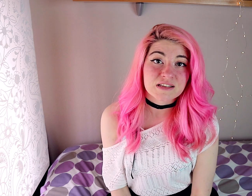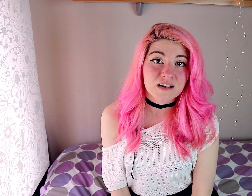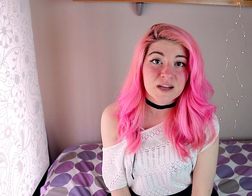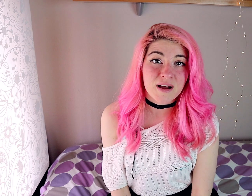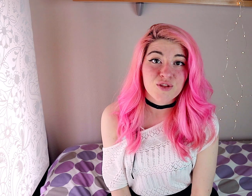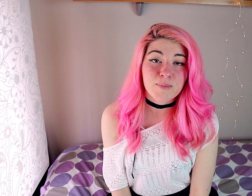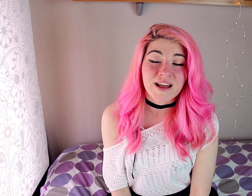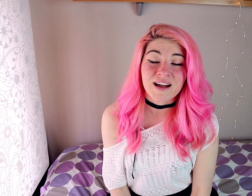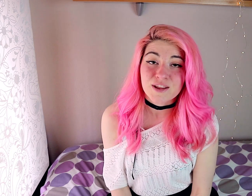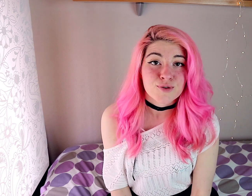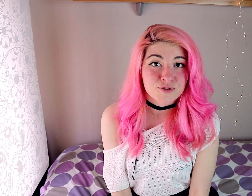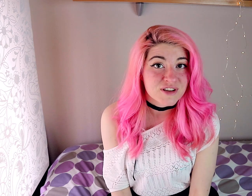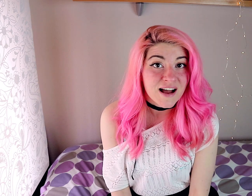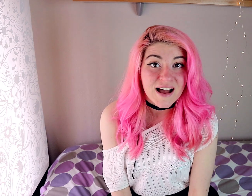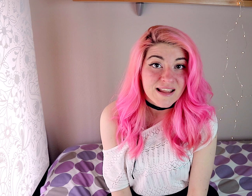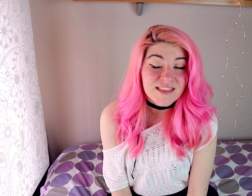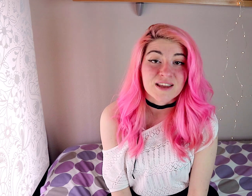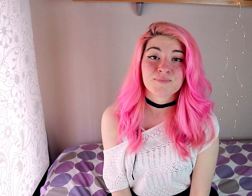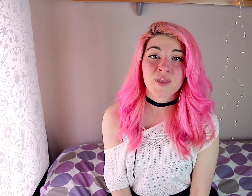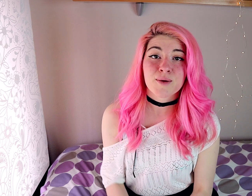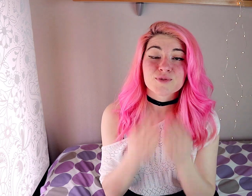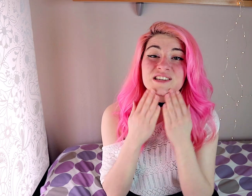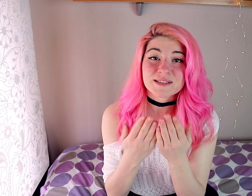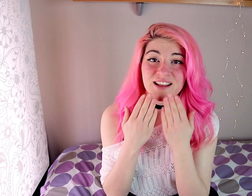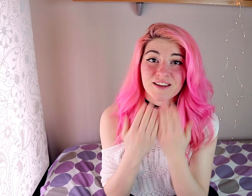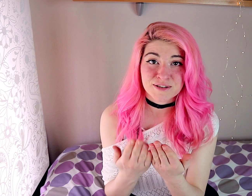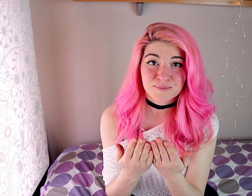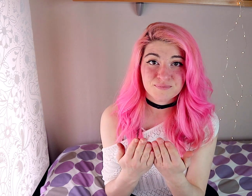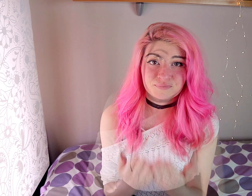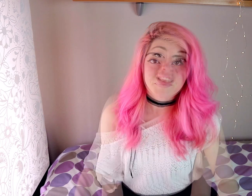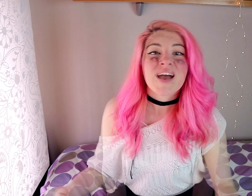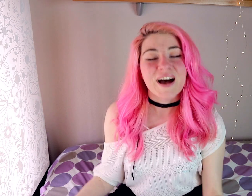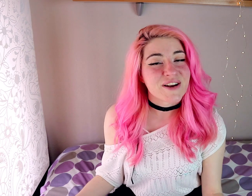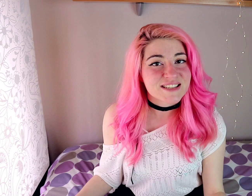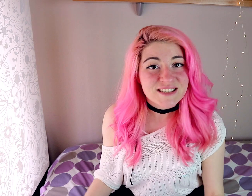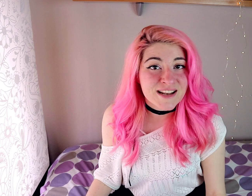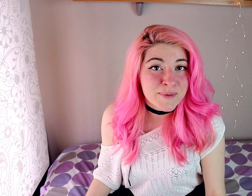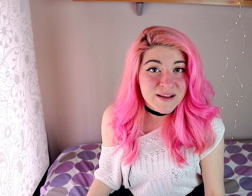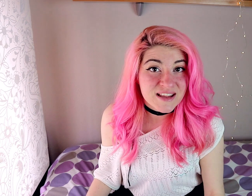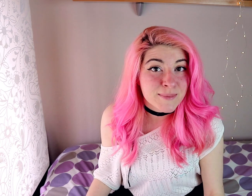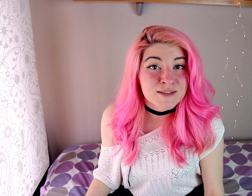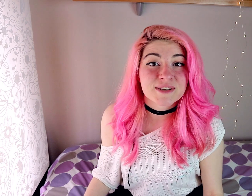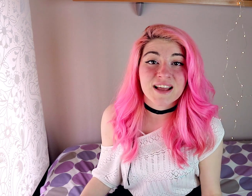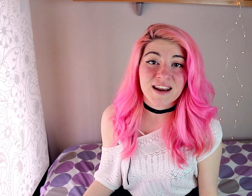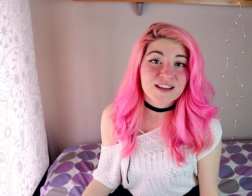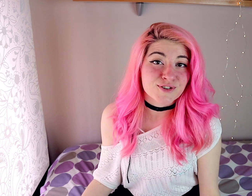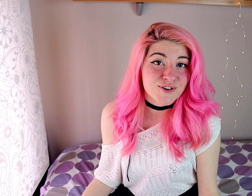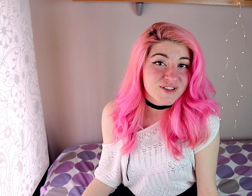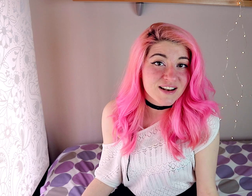que seguir trabajando para que todo esto siga adelante. Muchísimas gracias. Ahora sí, si es la primera vez que te pasas por este canal, yo soy Cotten